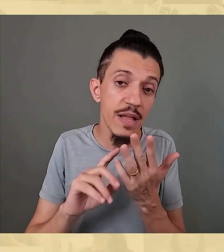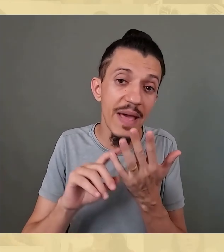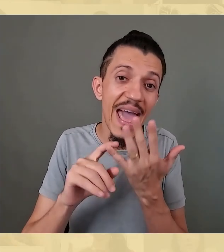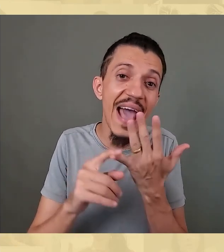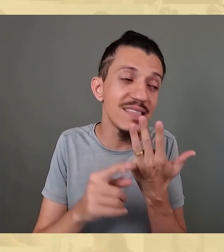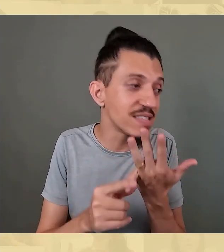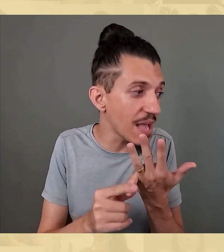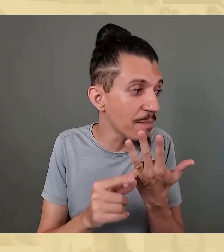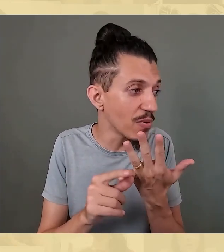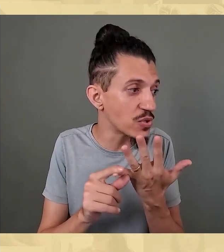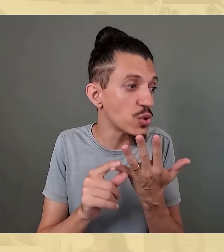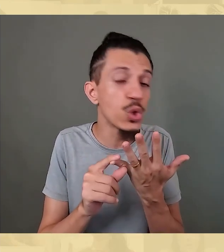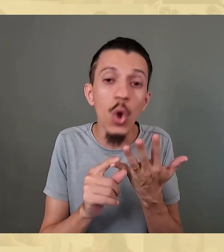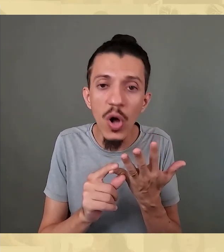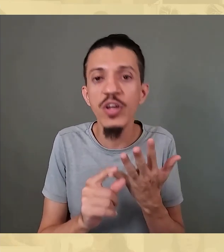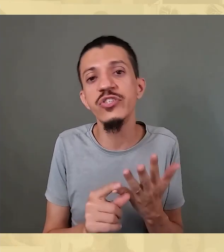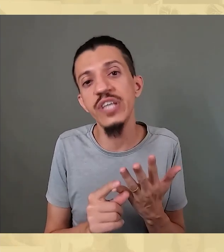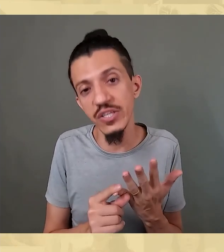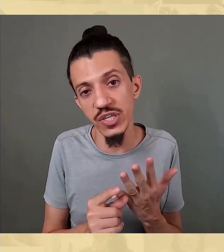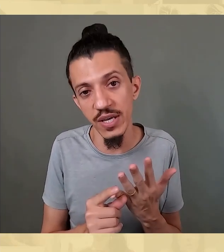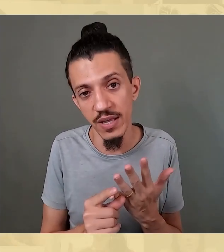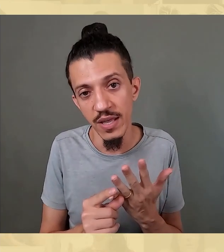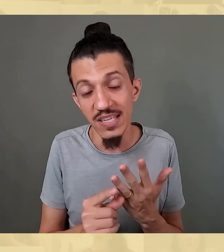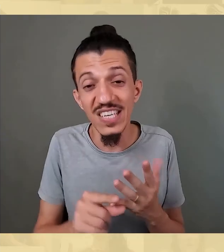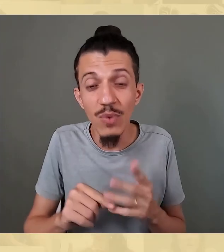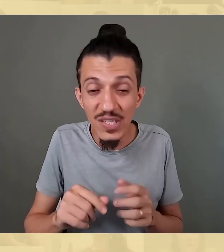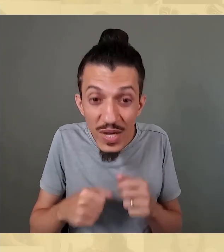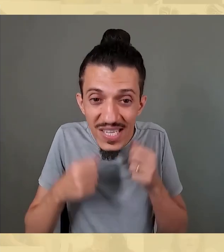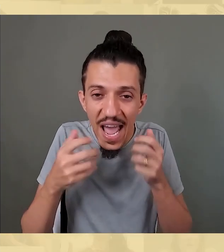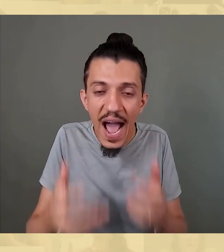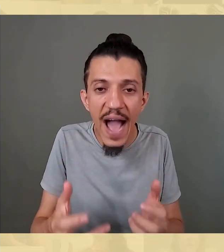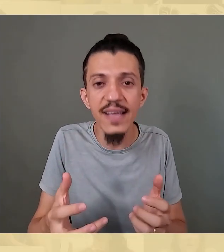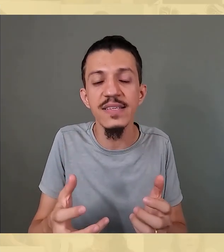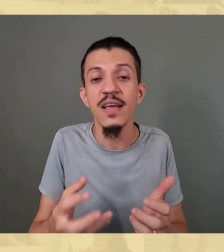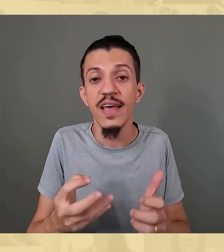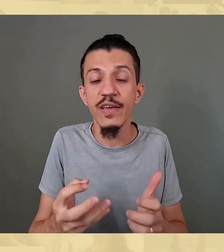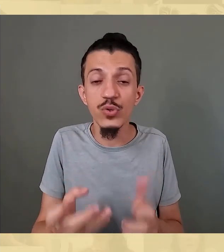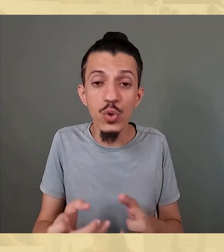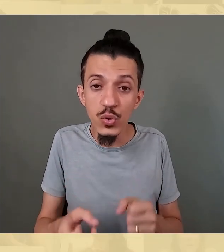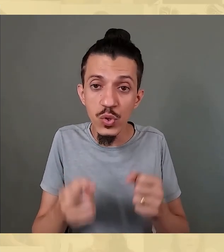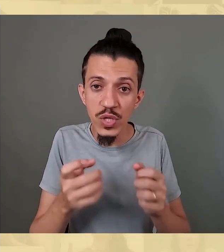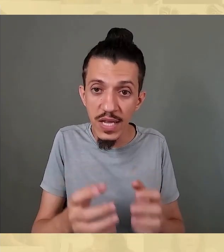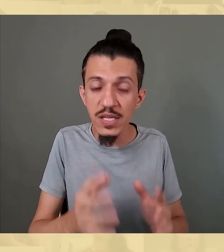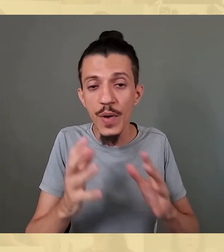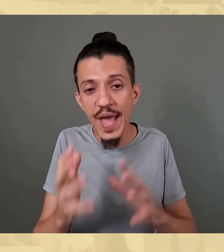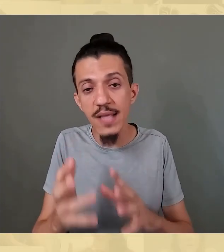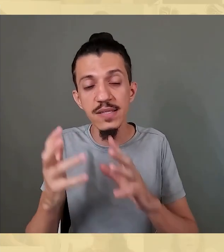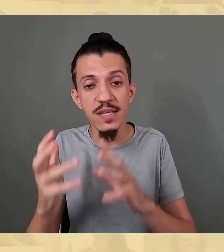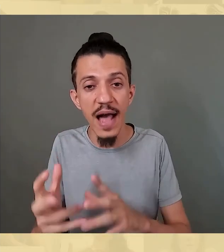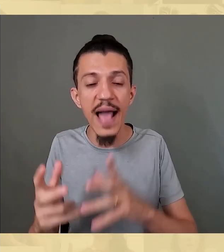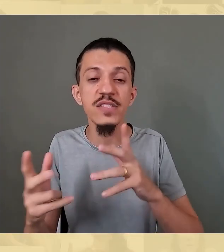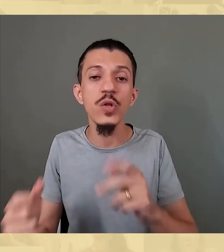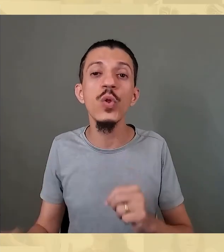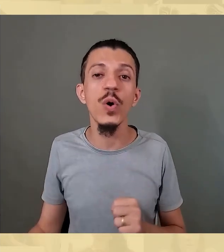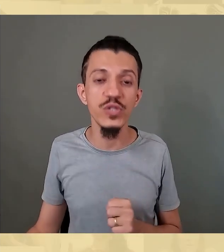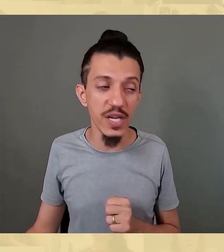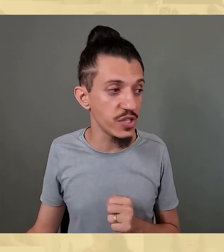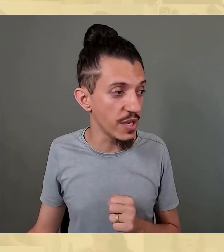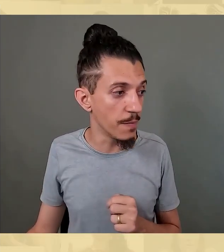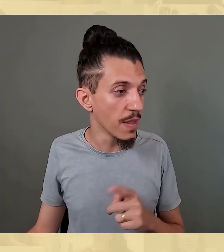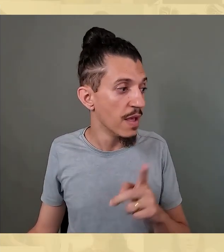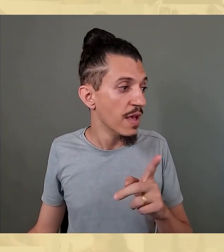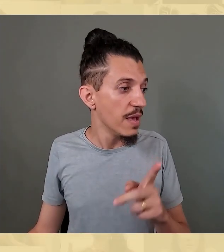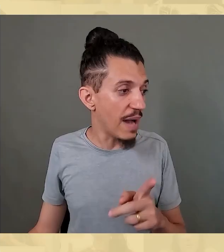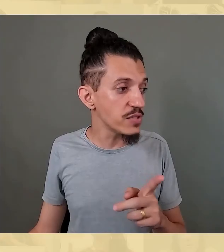do que isso, você vai ver também exemplos do dia a dia, situações reais em que os surdos utilizam esses sinais no dia a